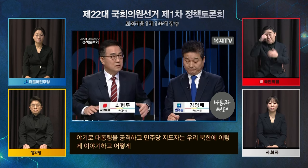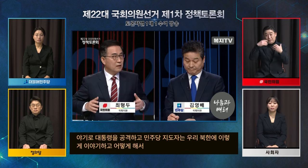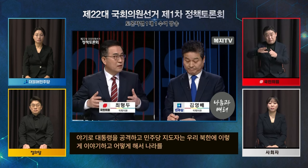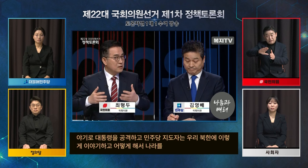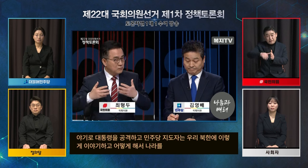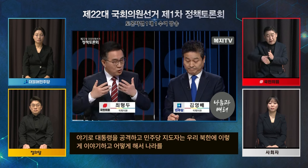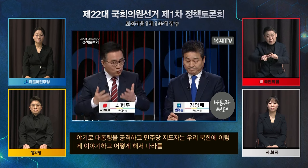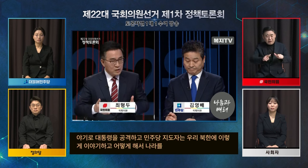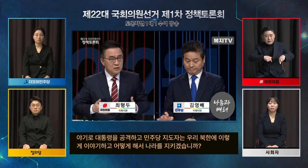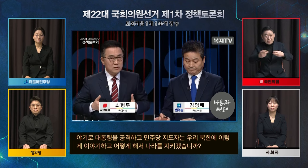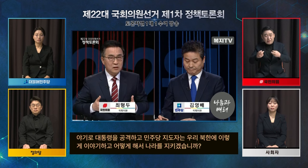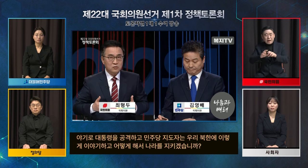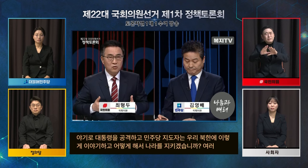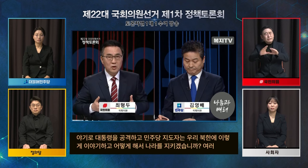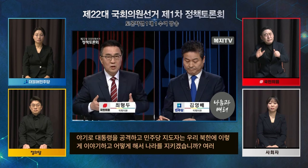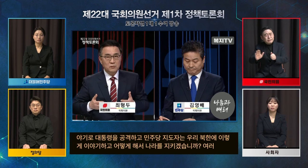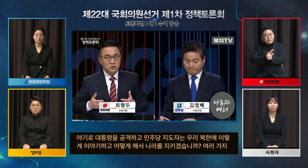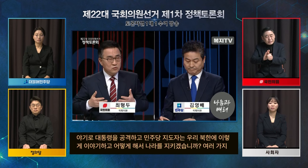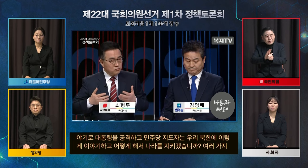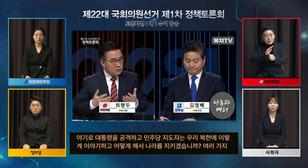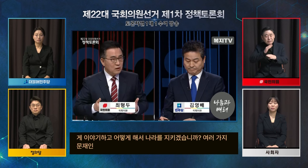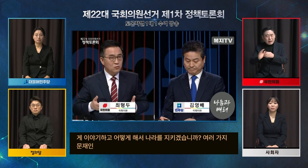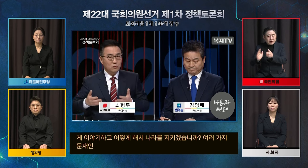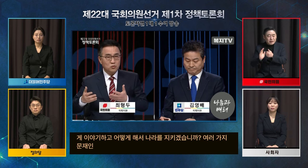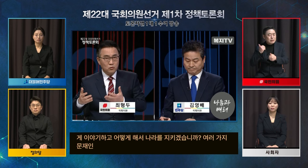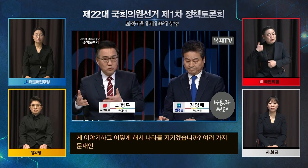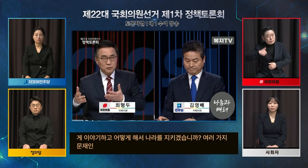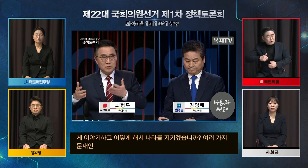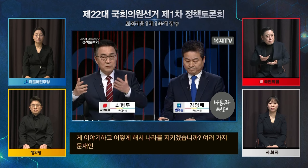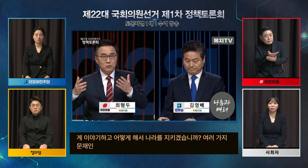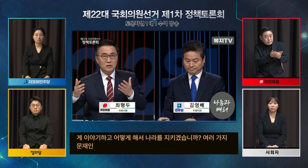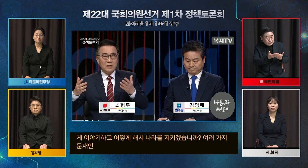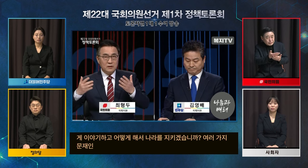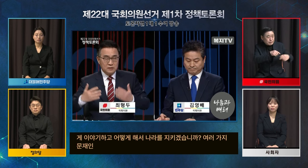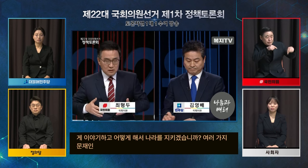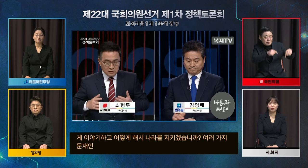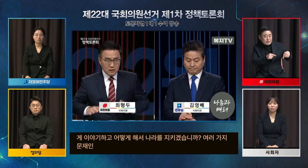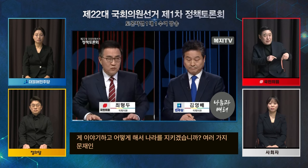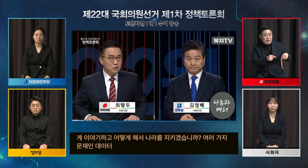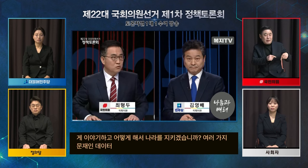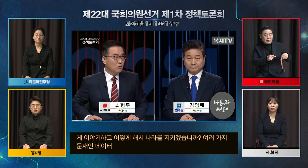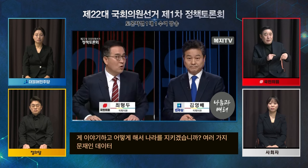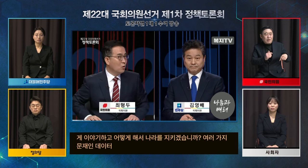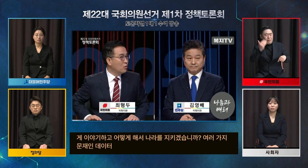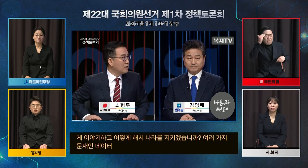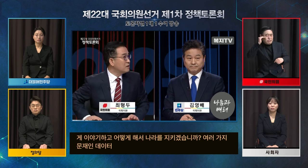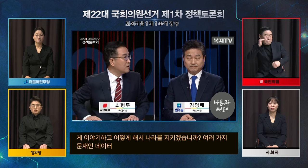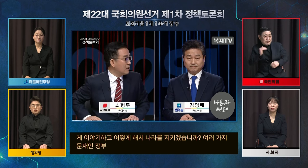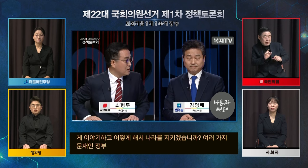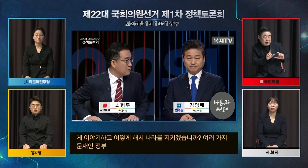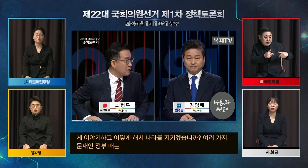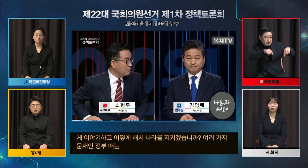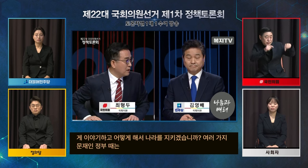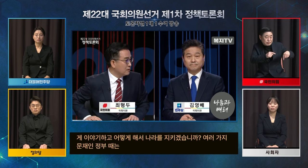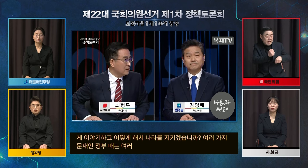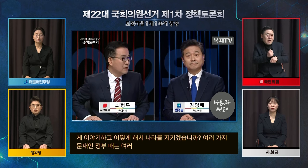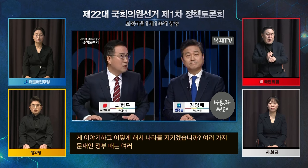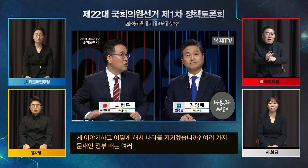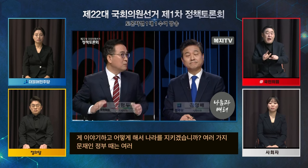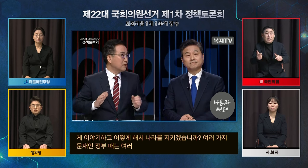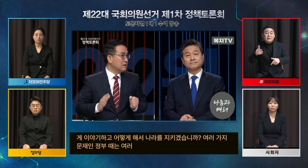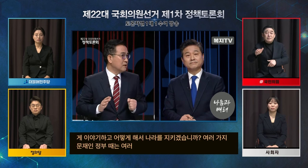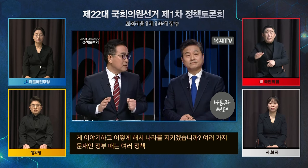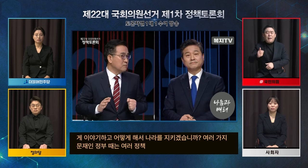가지 정책 정말 유화 정책으로 중국 가고 정말 우리는 낮은 나라로 낮추고 온갖 일을 다 해봤습니다만